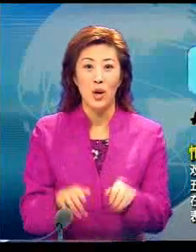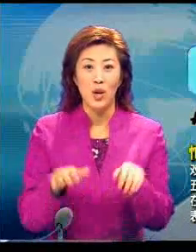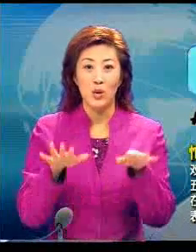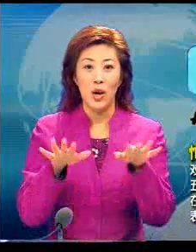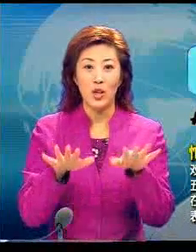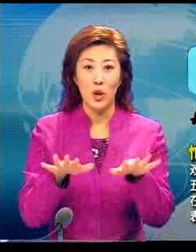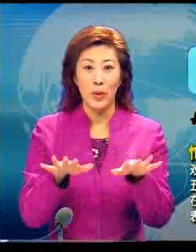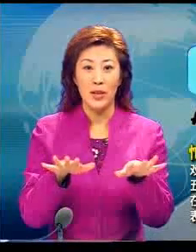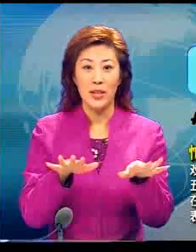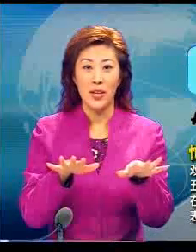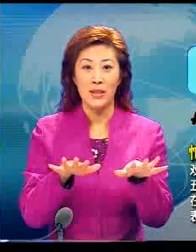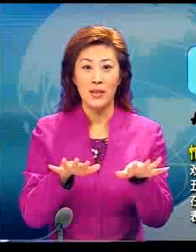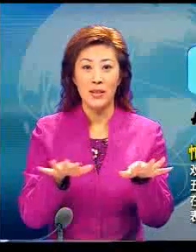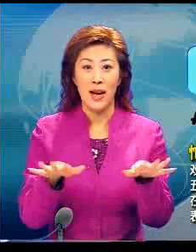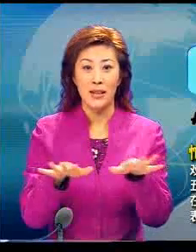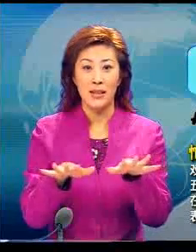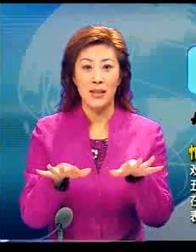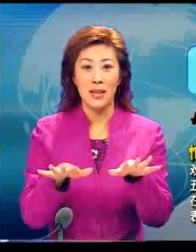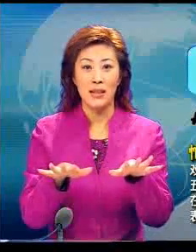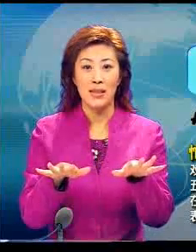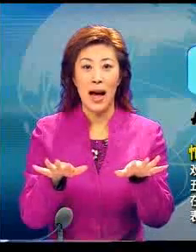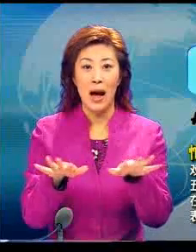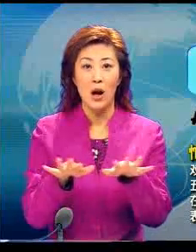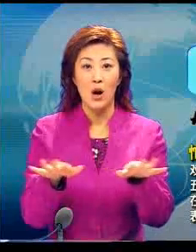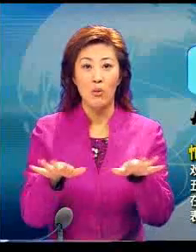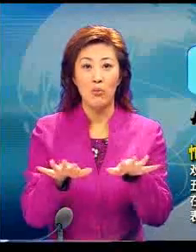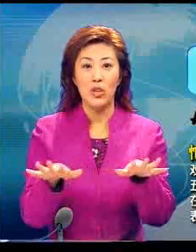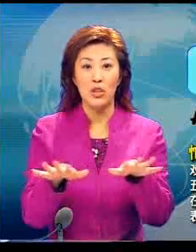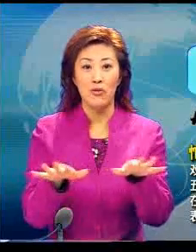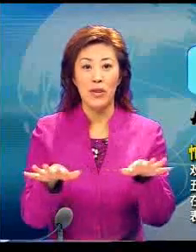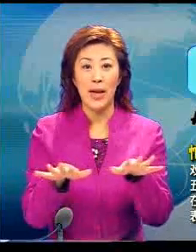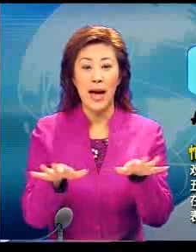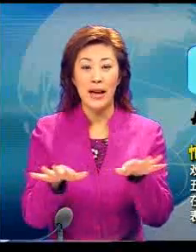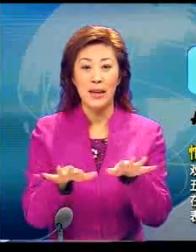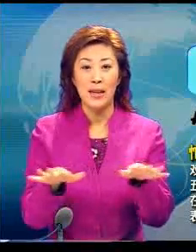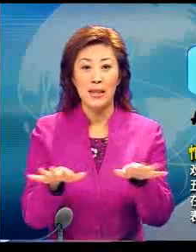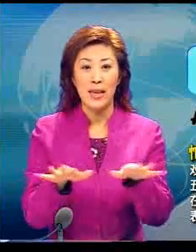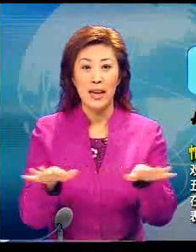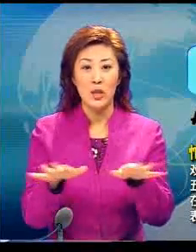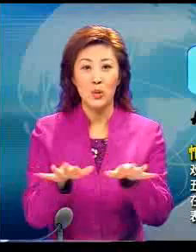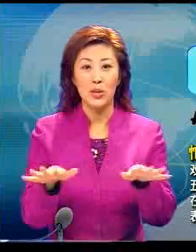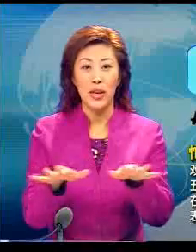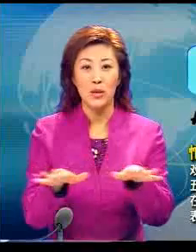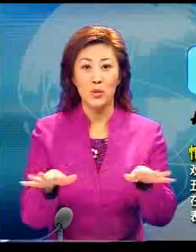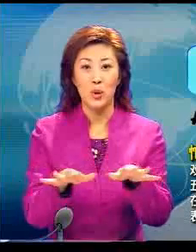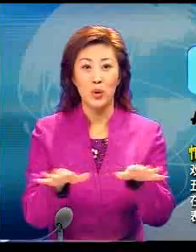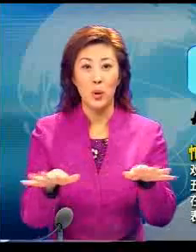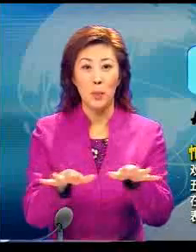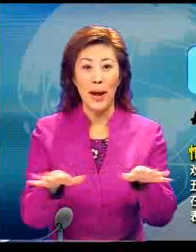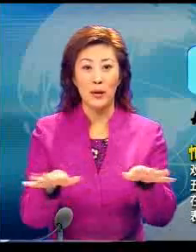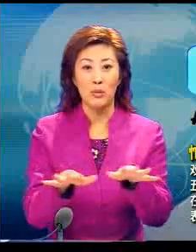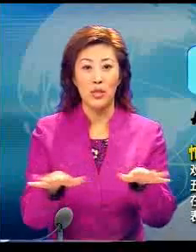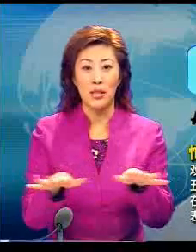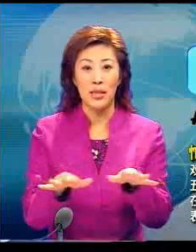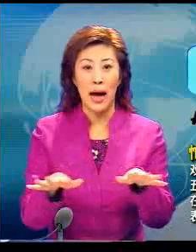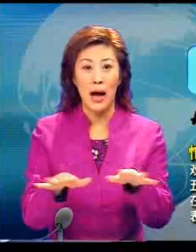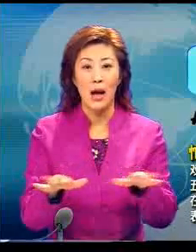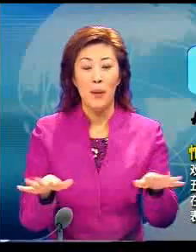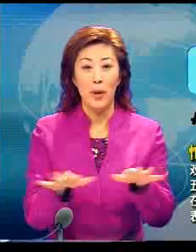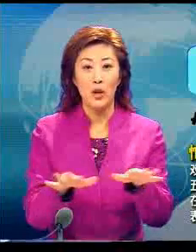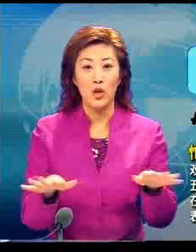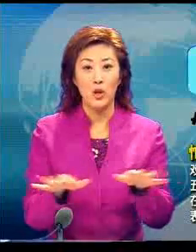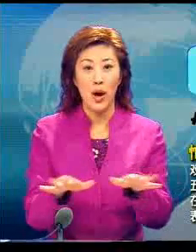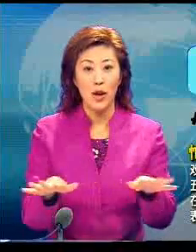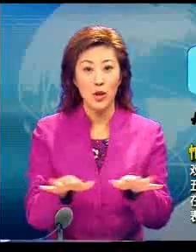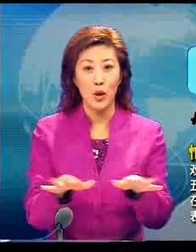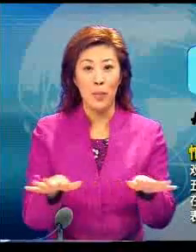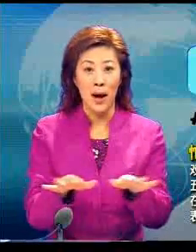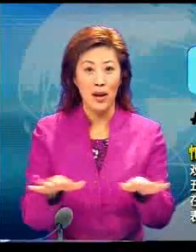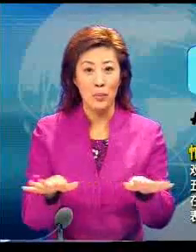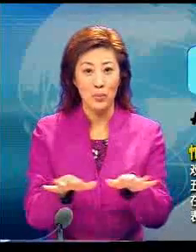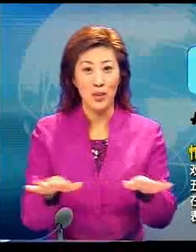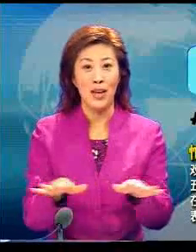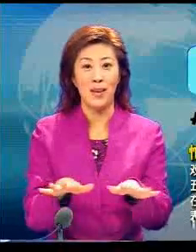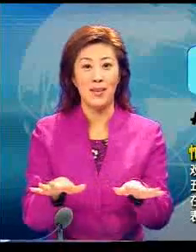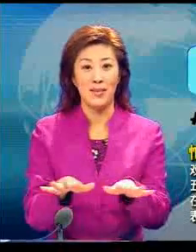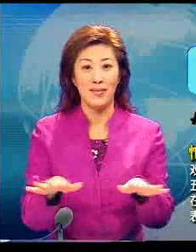伸，掌心向下，五指分开，在胸前左右摆动几下，表示双手忙个不停。